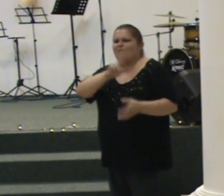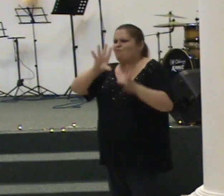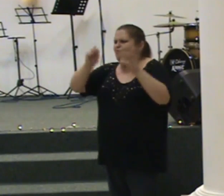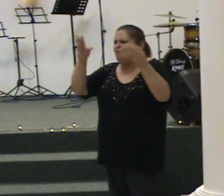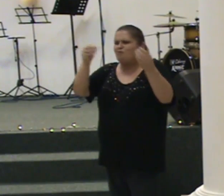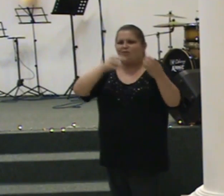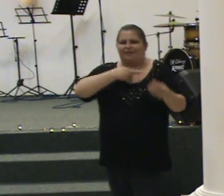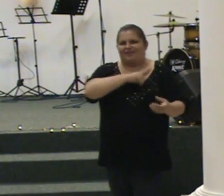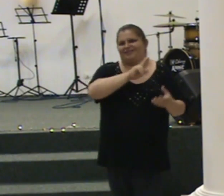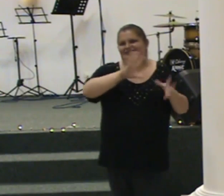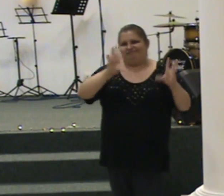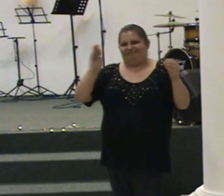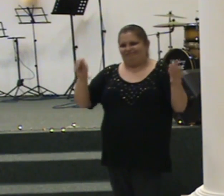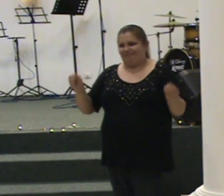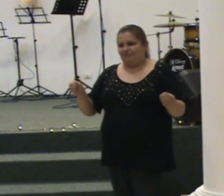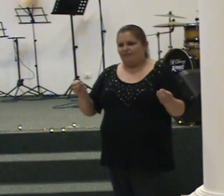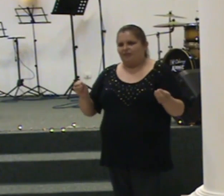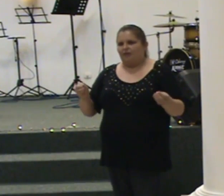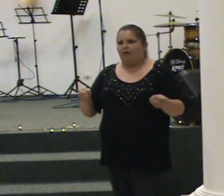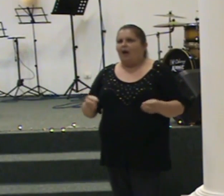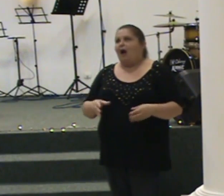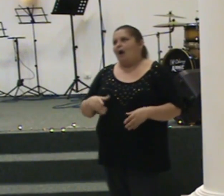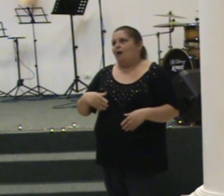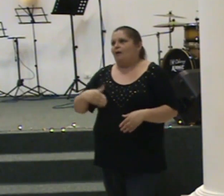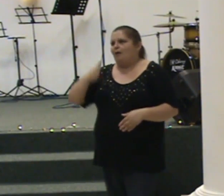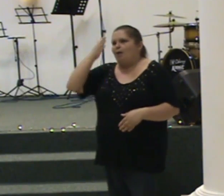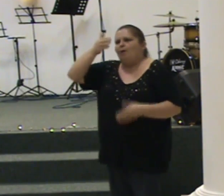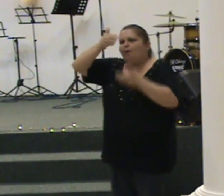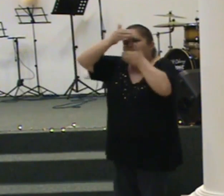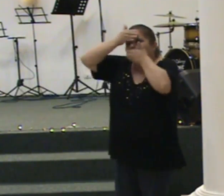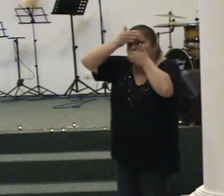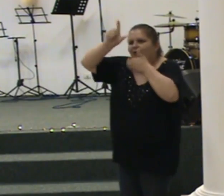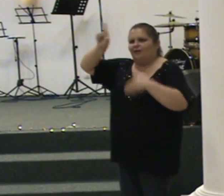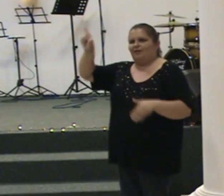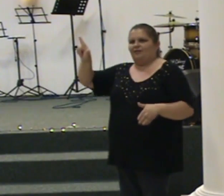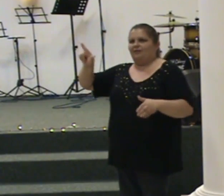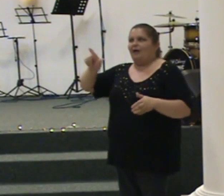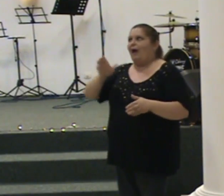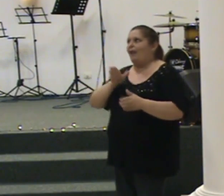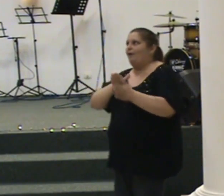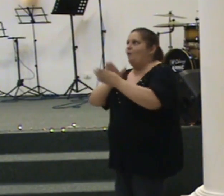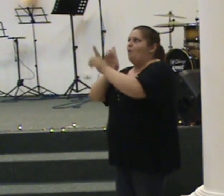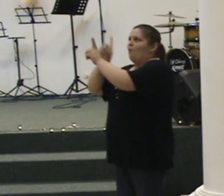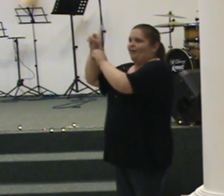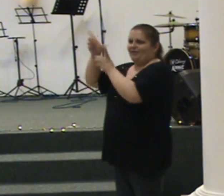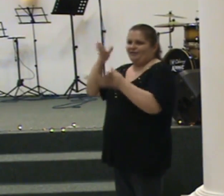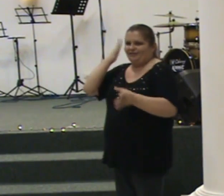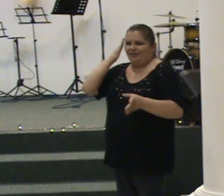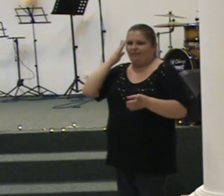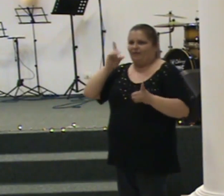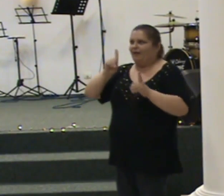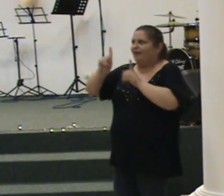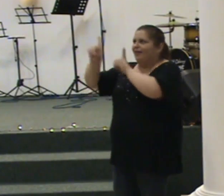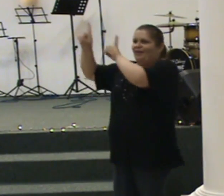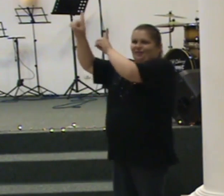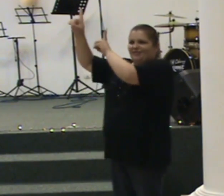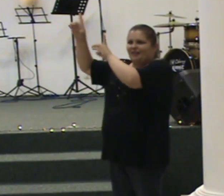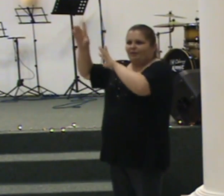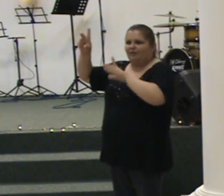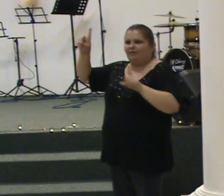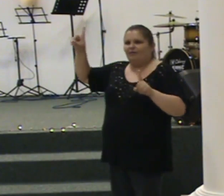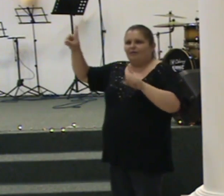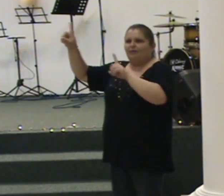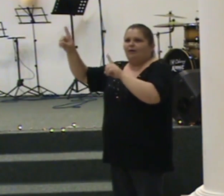Deus. Amém? Você pode falar os muçulmanos, pode falar todas as religiões que você